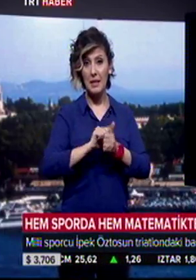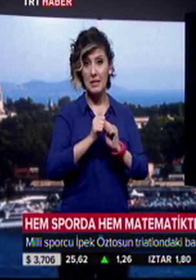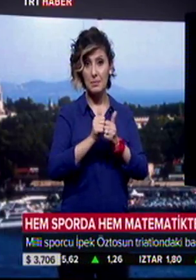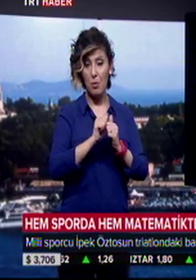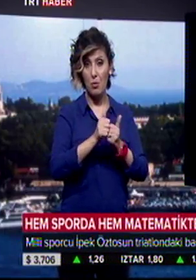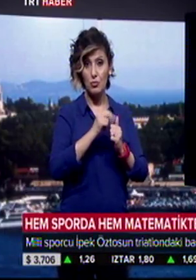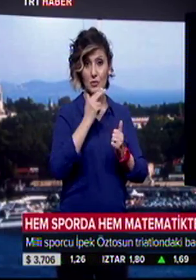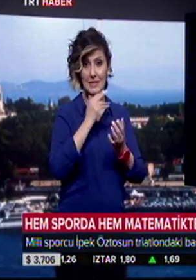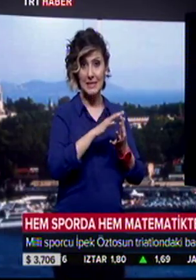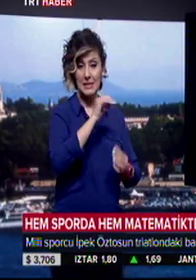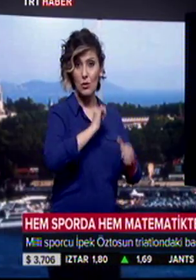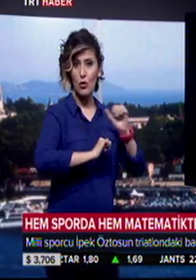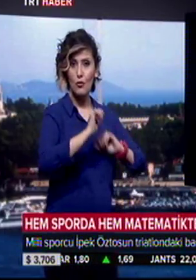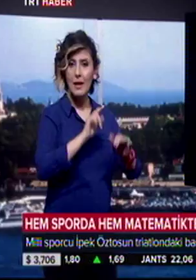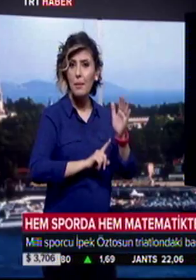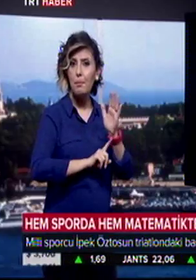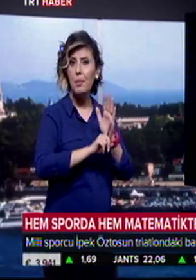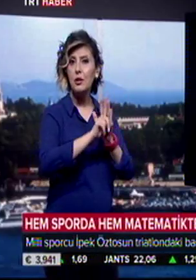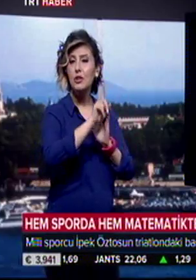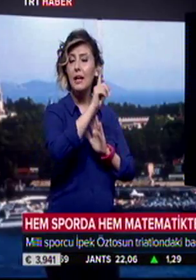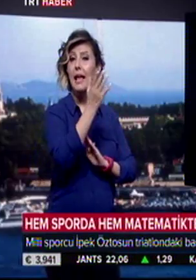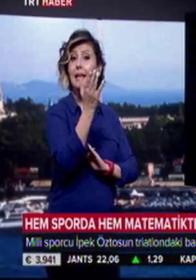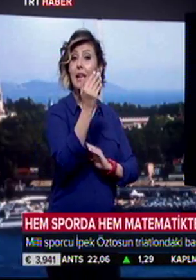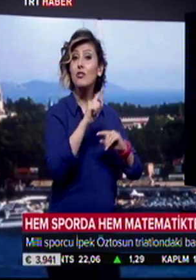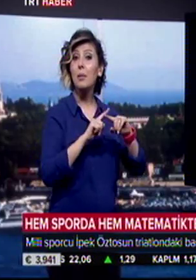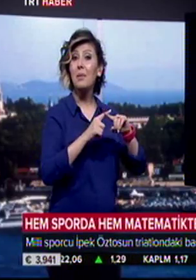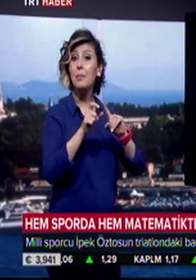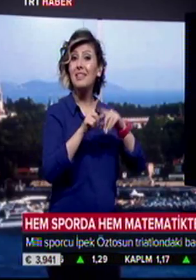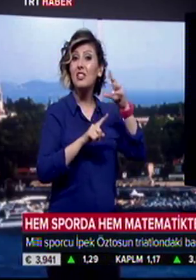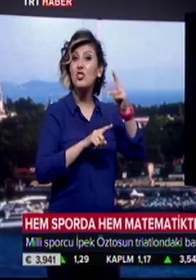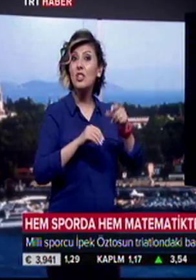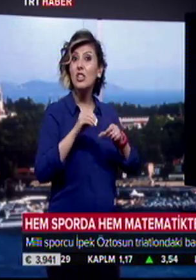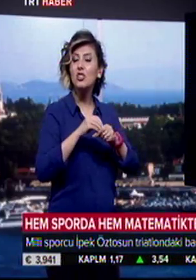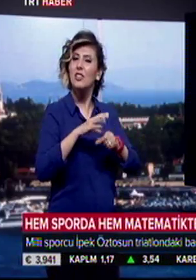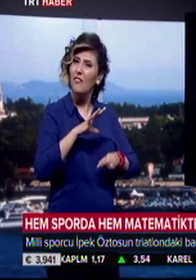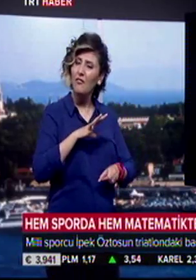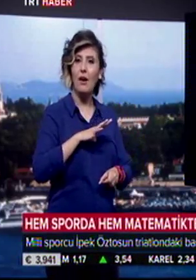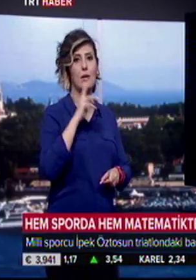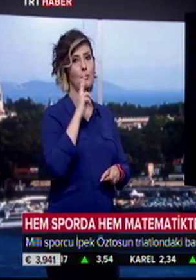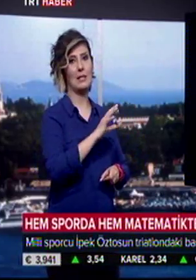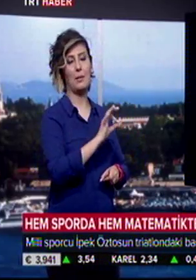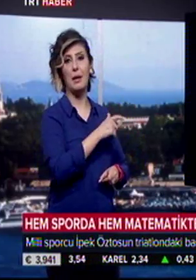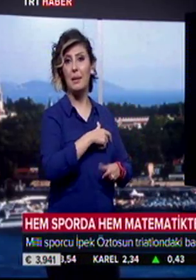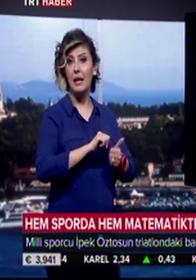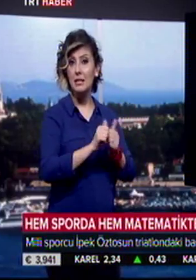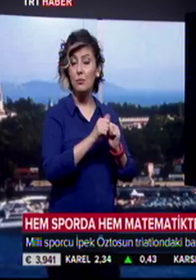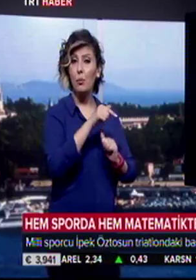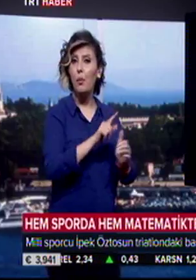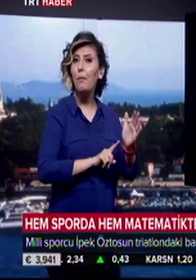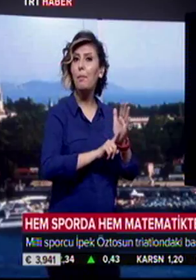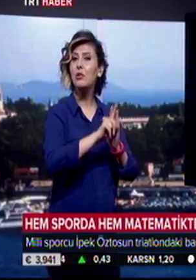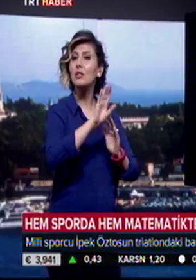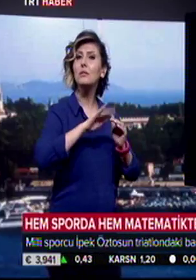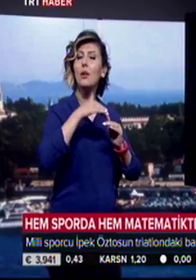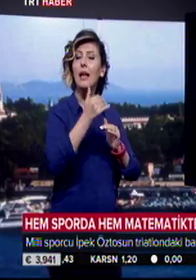İpek Öztosun, üniversitedeki başarısıyla da geleceğin matematikçileri arasında gösteriliyor. Milli sporcunun bu